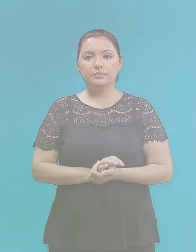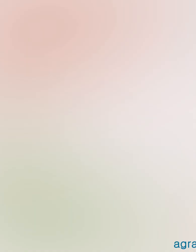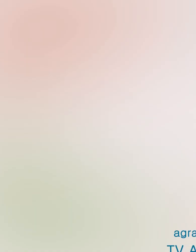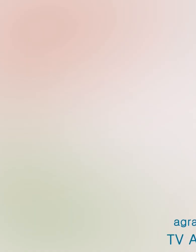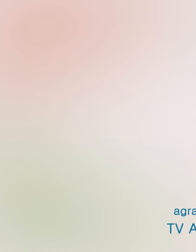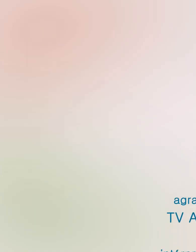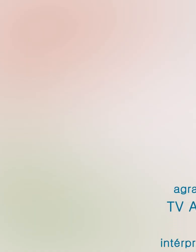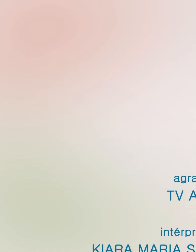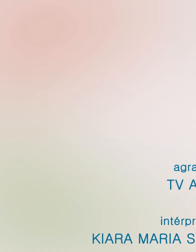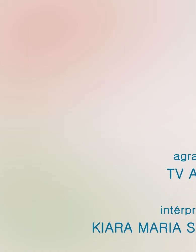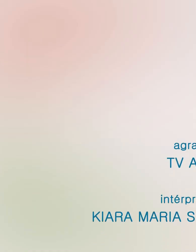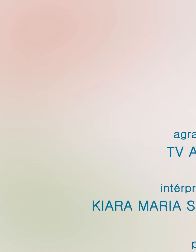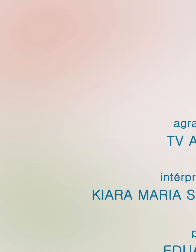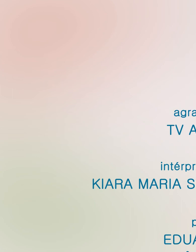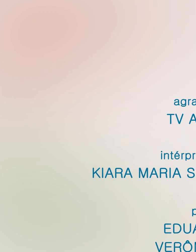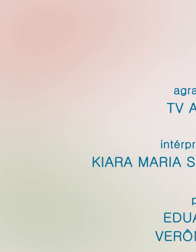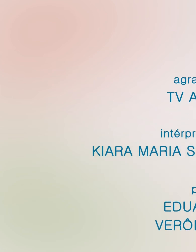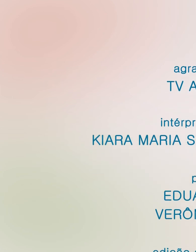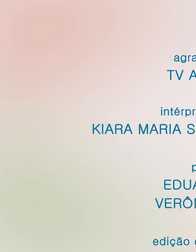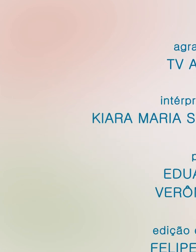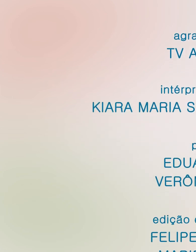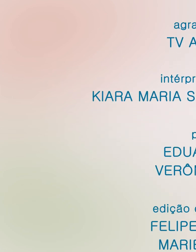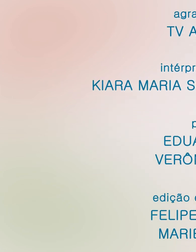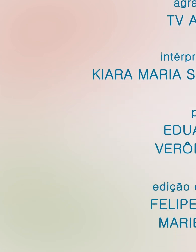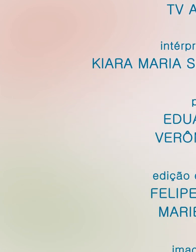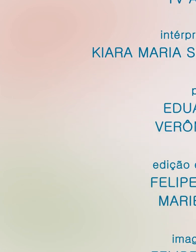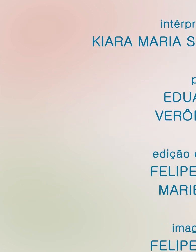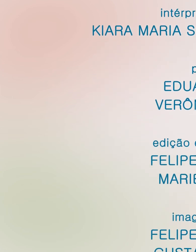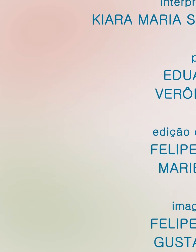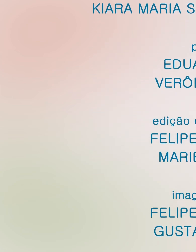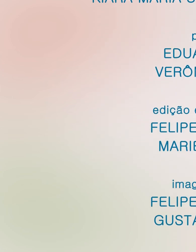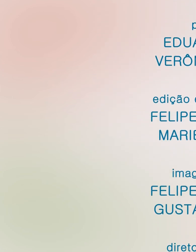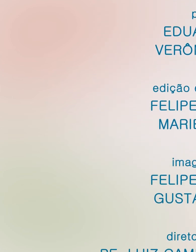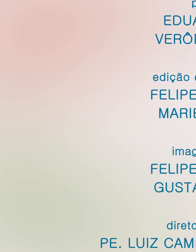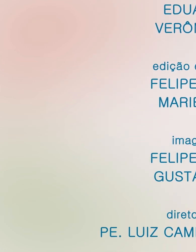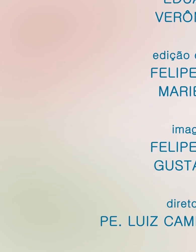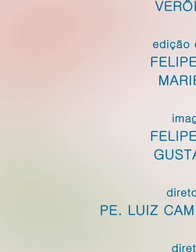Música Música Música